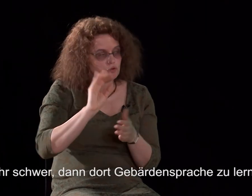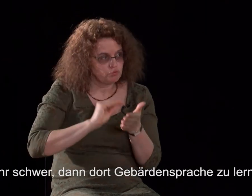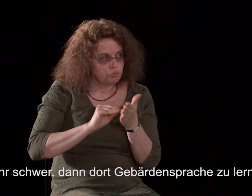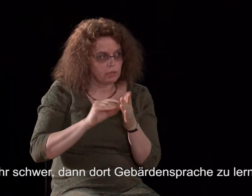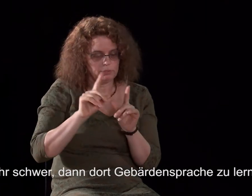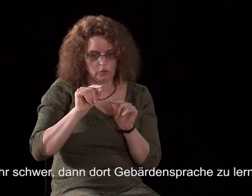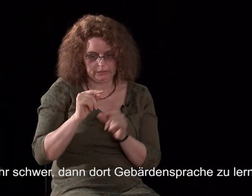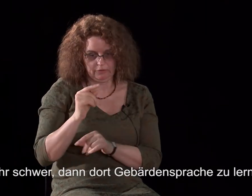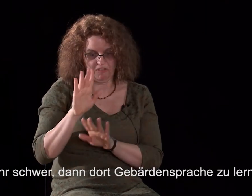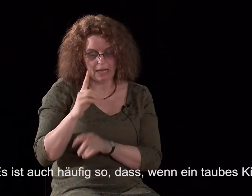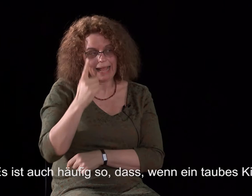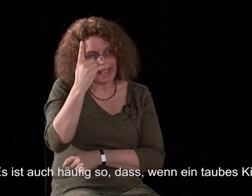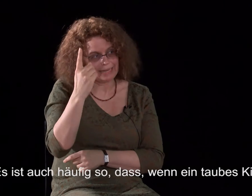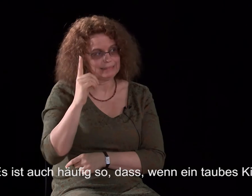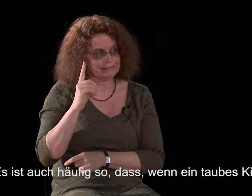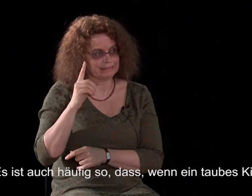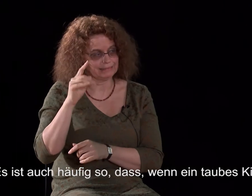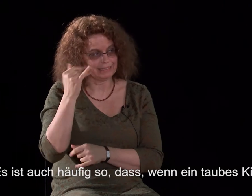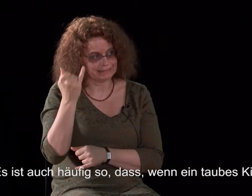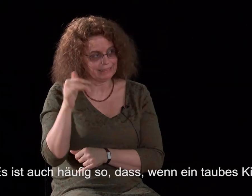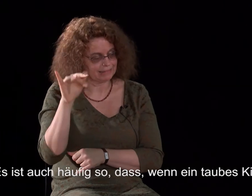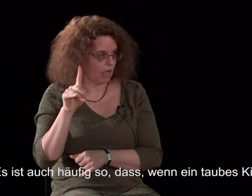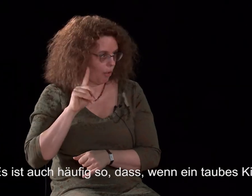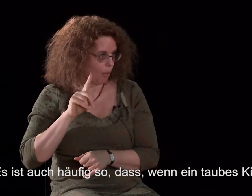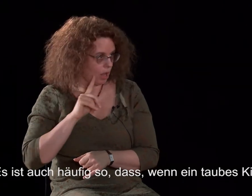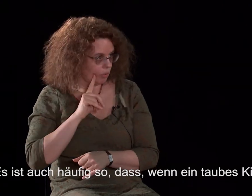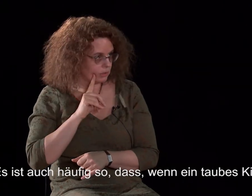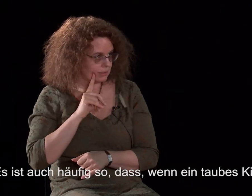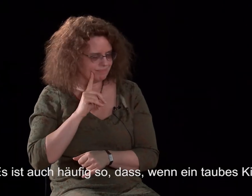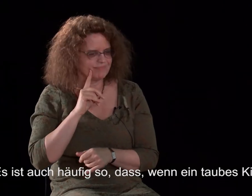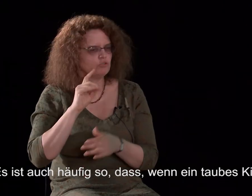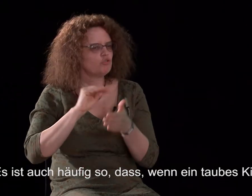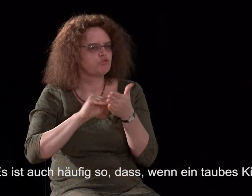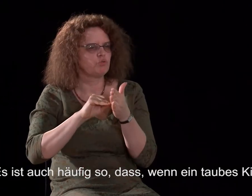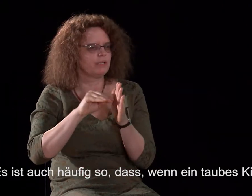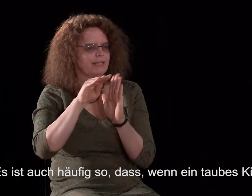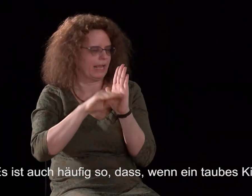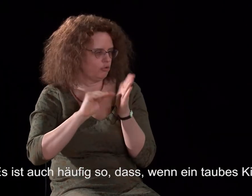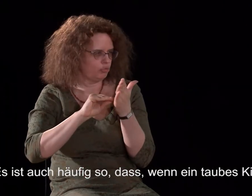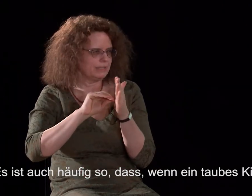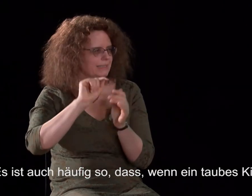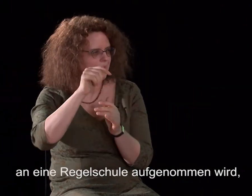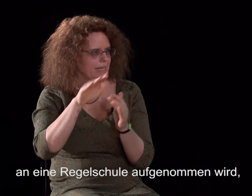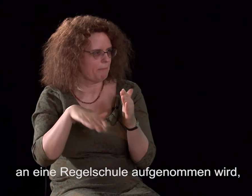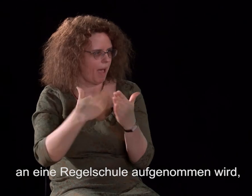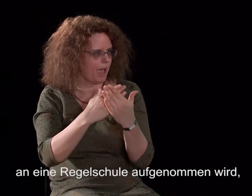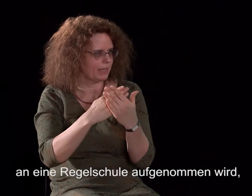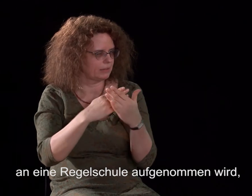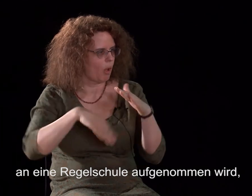Gebärdensprache zu lernen. Und es ist auch häufig so, dass wenn in eine Regelschule ein gehörloses Kind